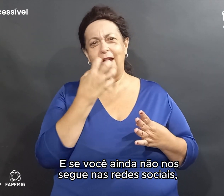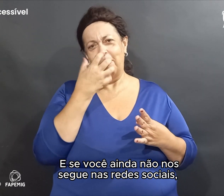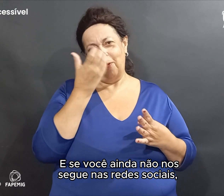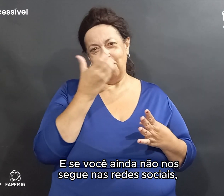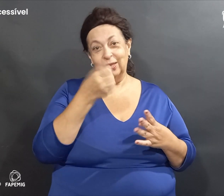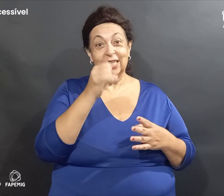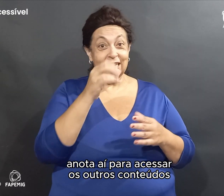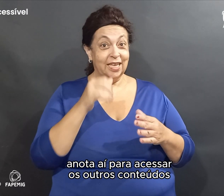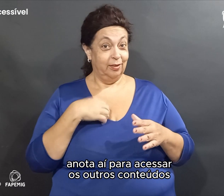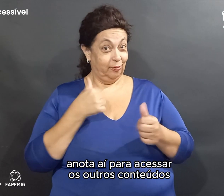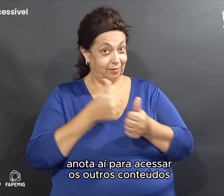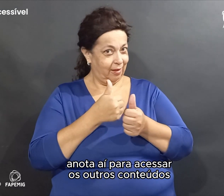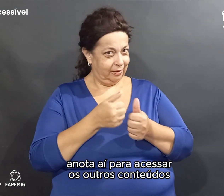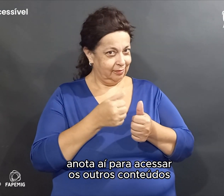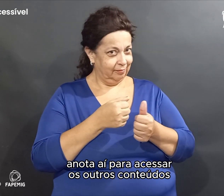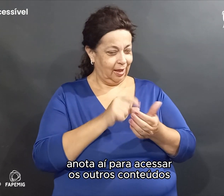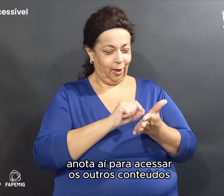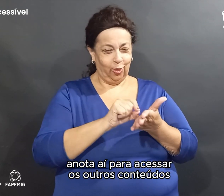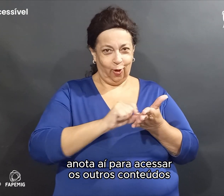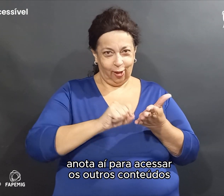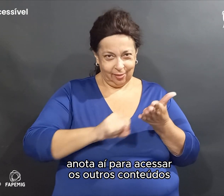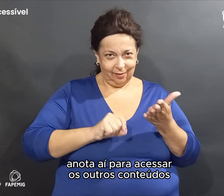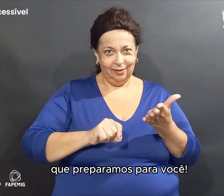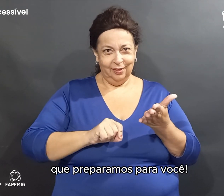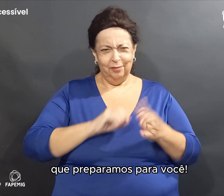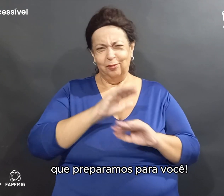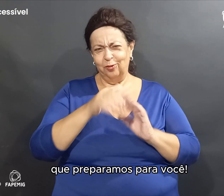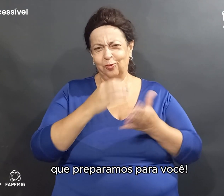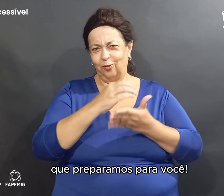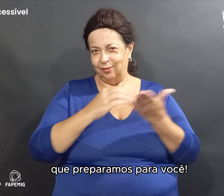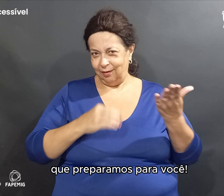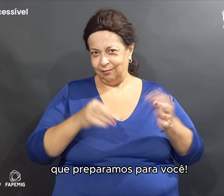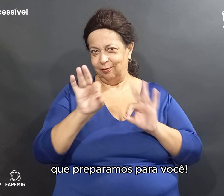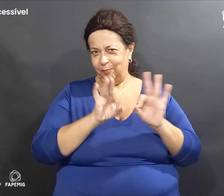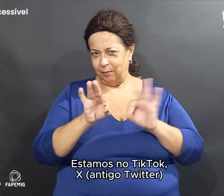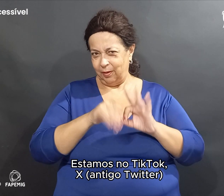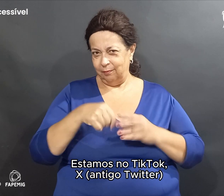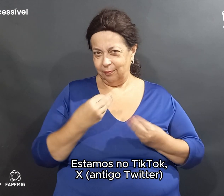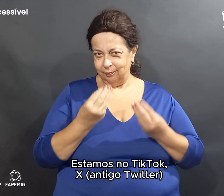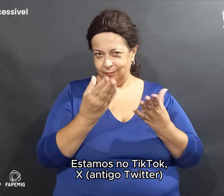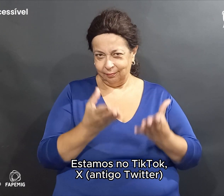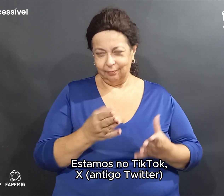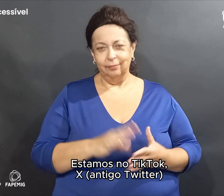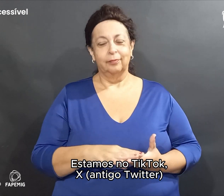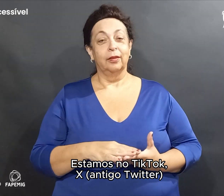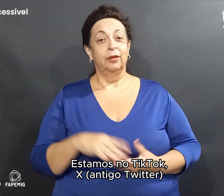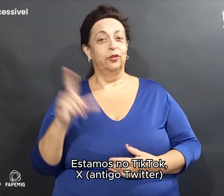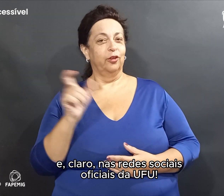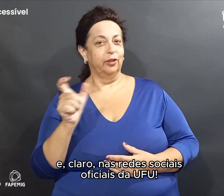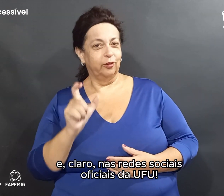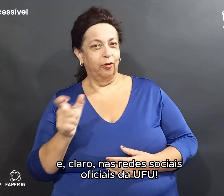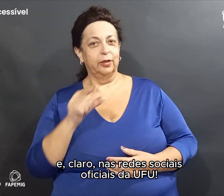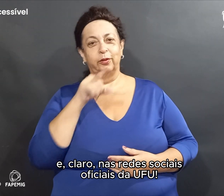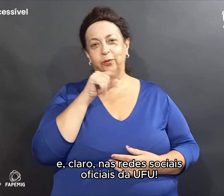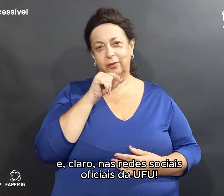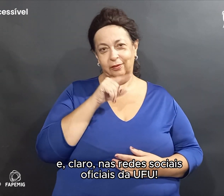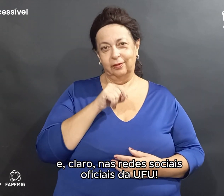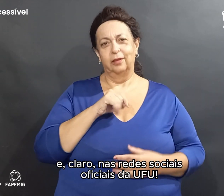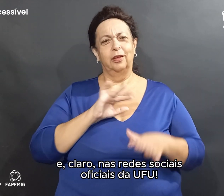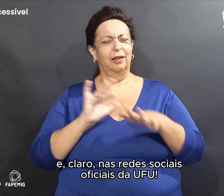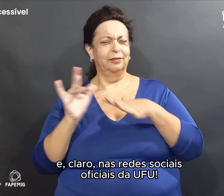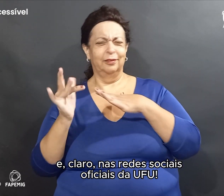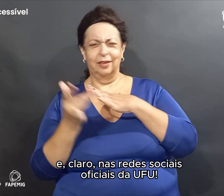nas redes sociais, anota aí para acessar os outros conteúdos que preparamos para você. Estamos no TikTok, Twitter e, claro, nas